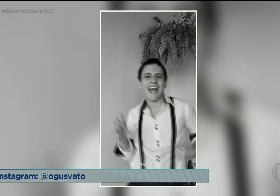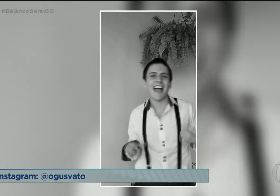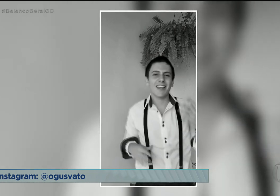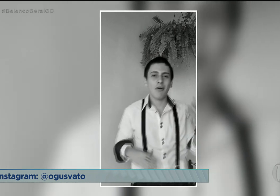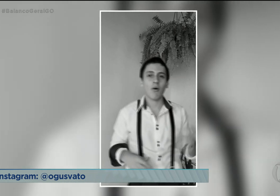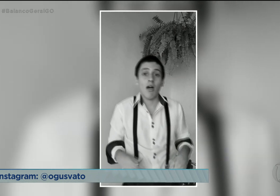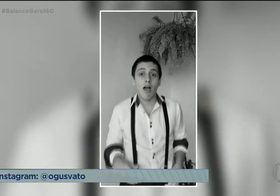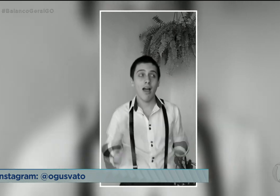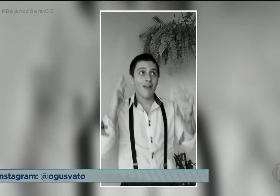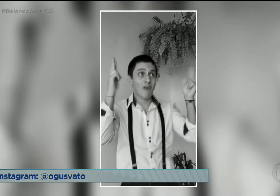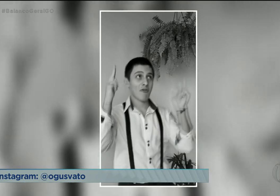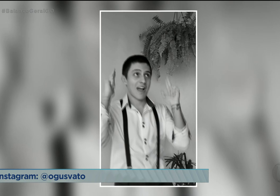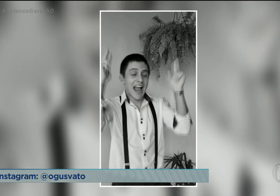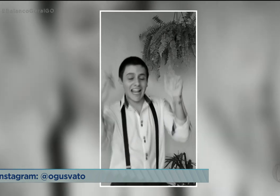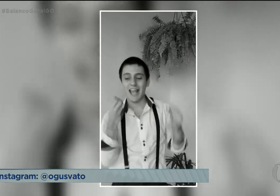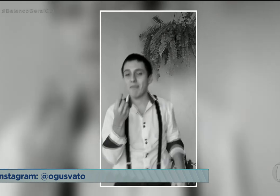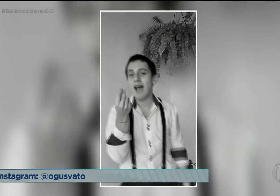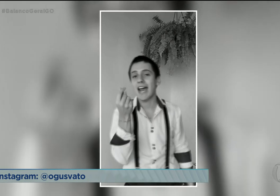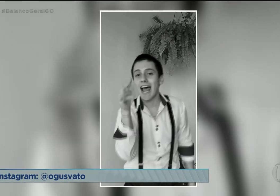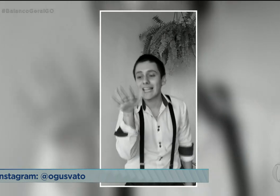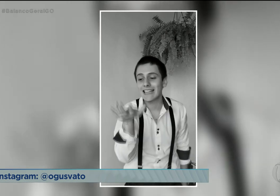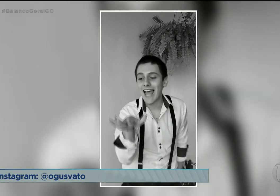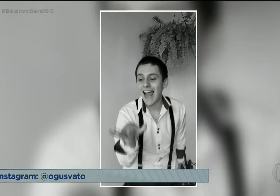ganho Com parrinha barata parrinha barata